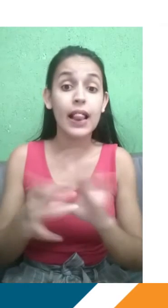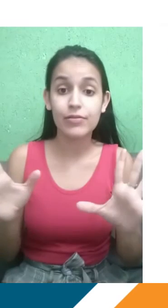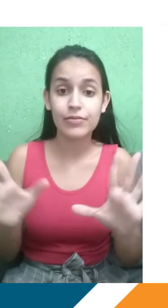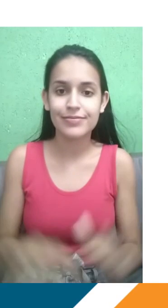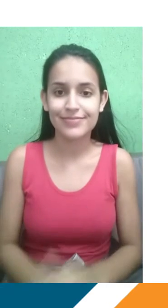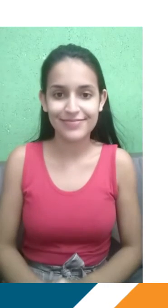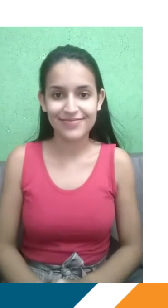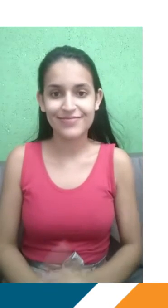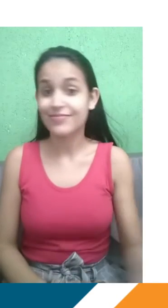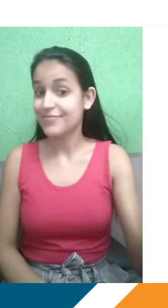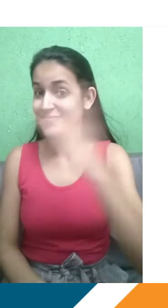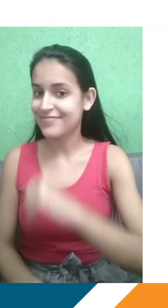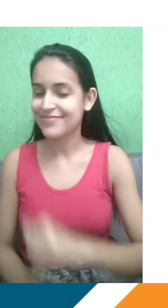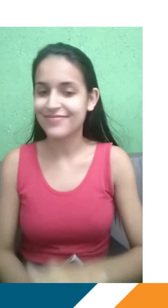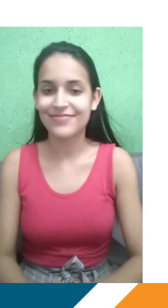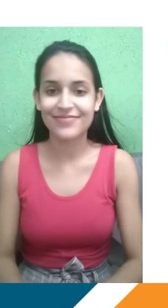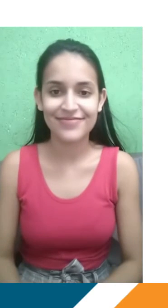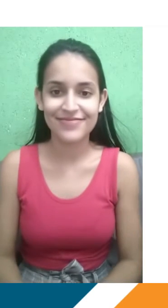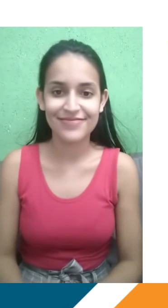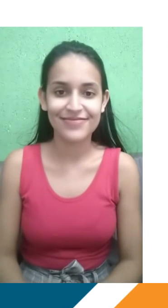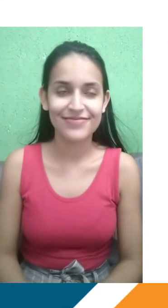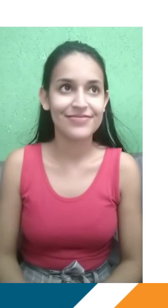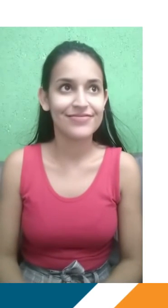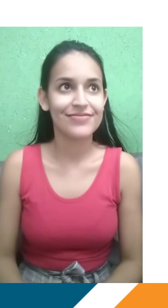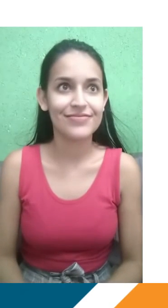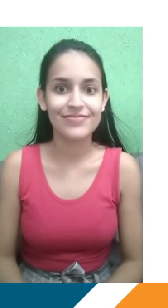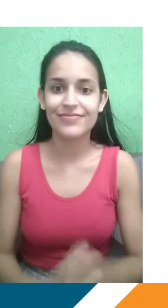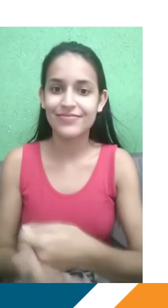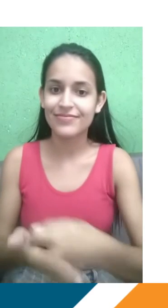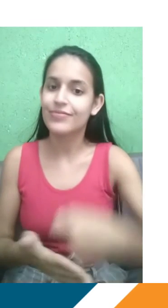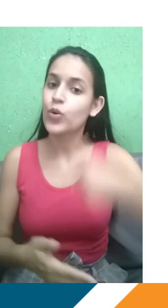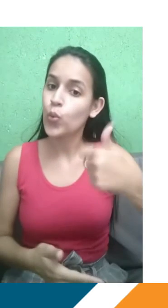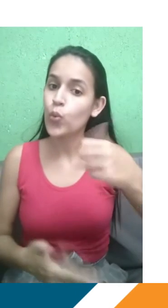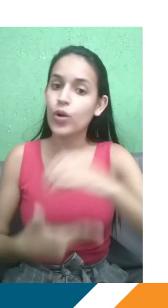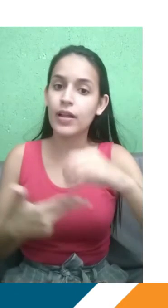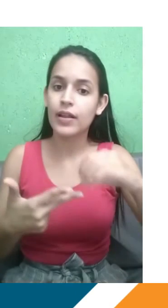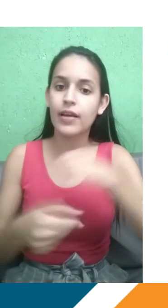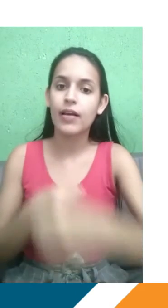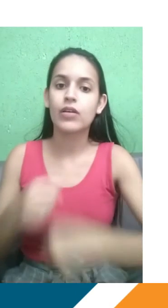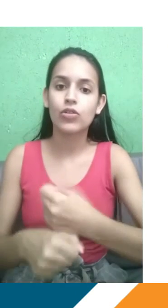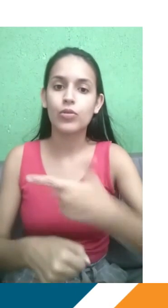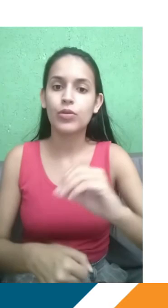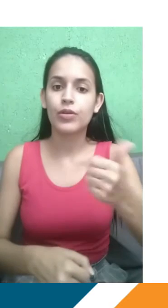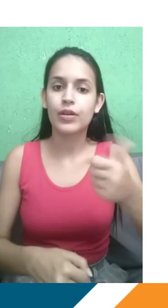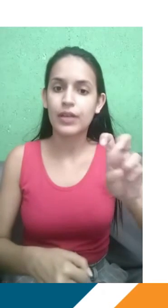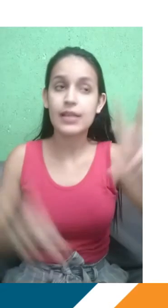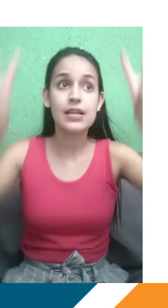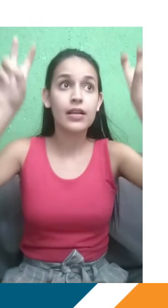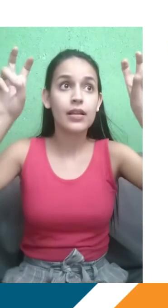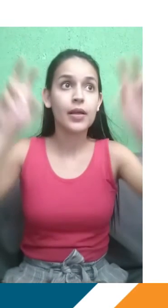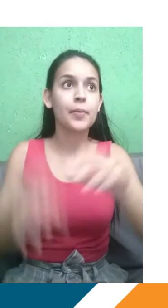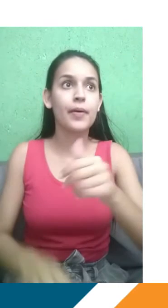preto, cego dos olhos, não vendo a luz, cantar de dor. Talvez por